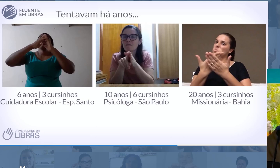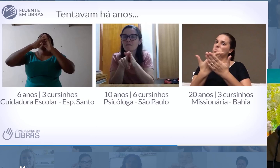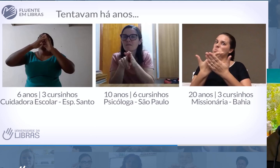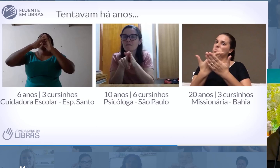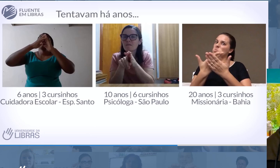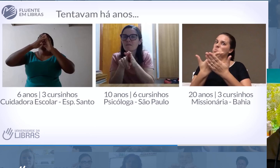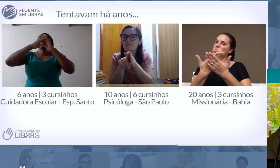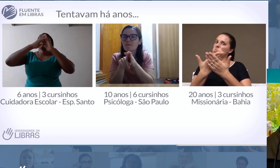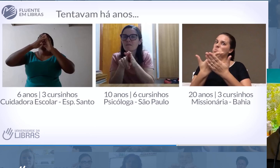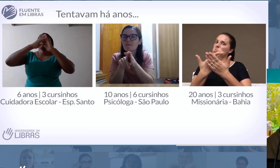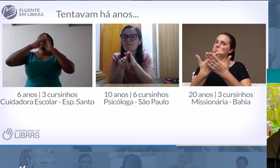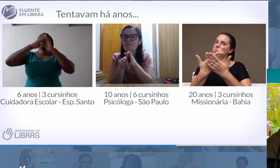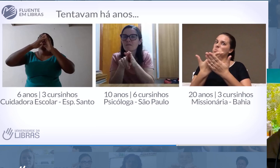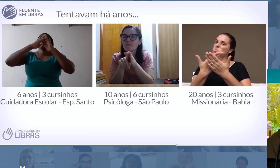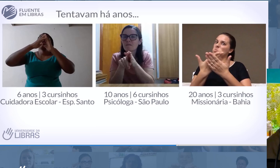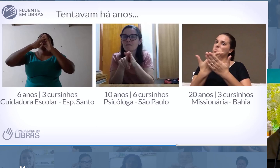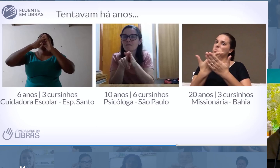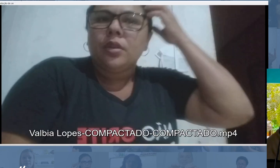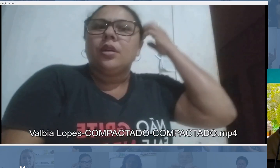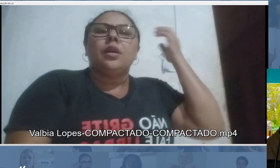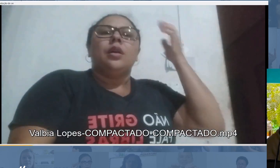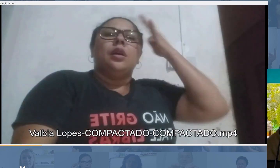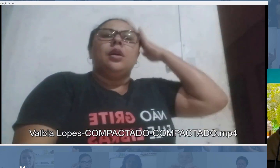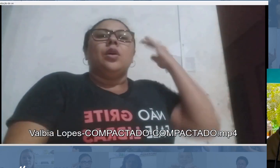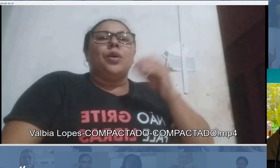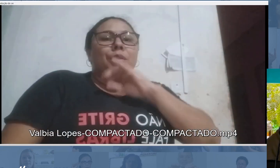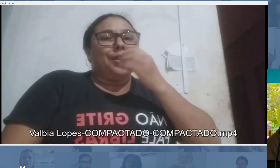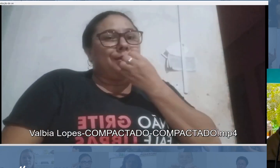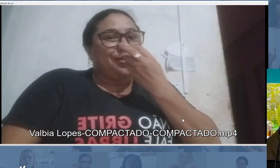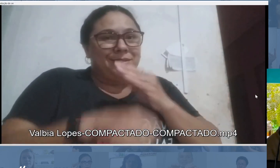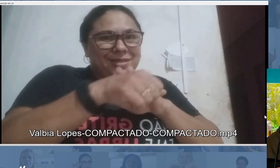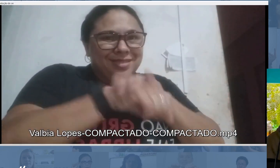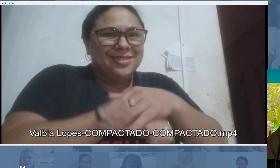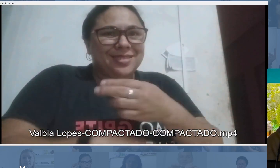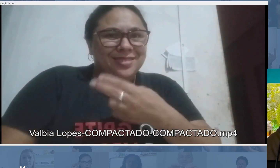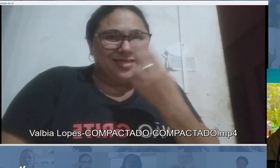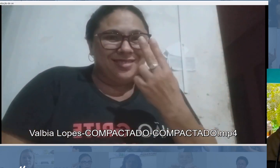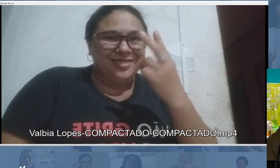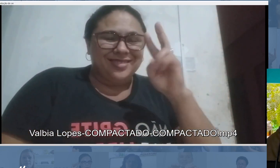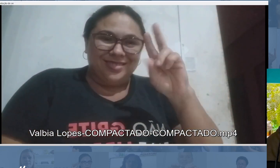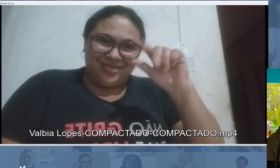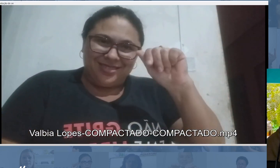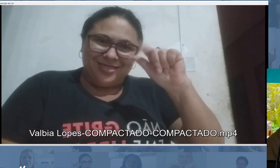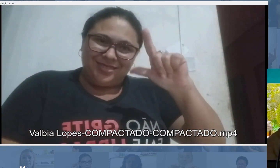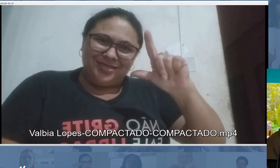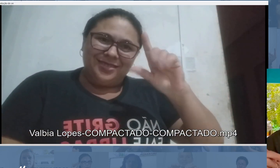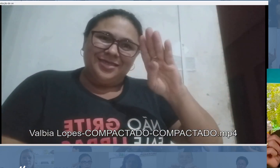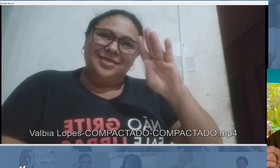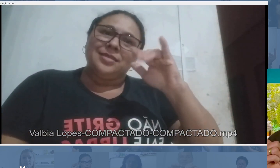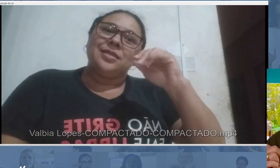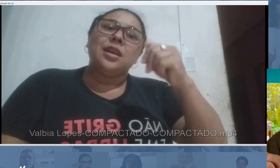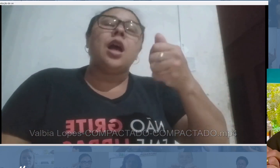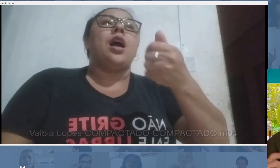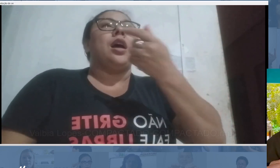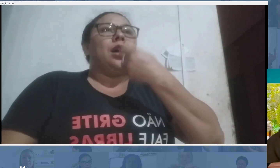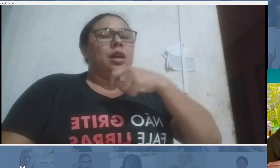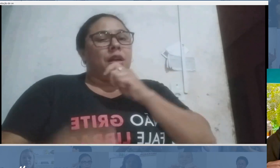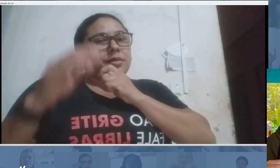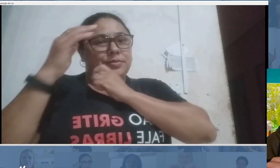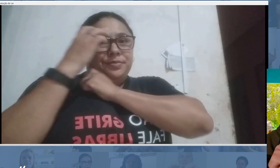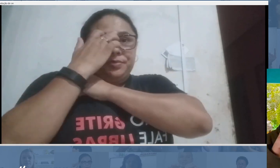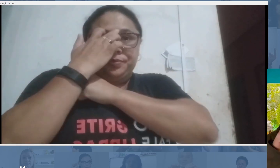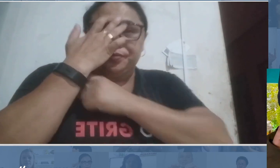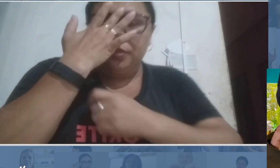estava conseguindo. A grande questão que muitas pessoas não se dão conta é exatamente aquilo que estava acontecendo com a